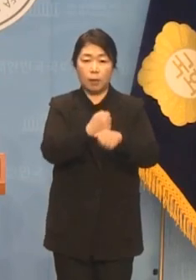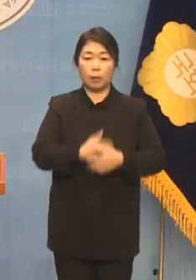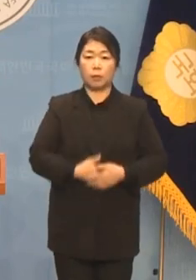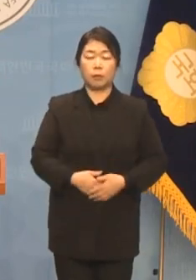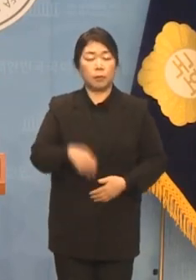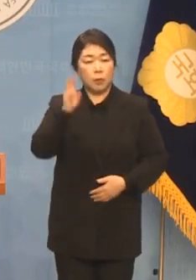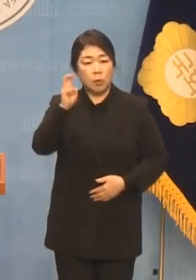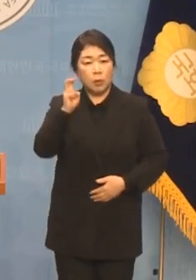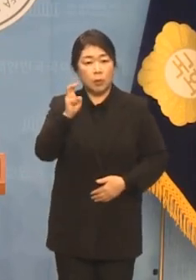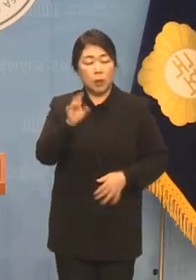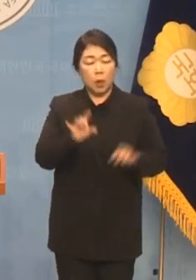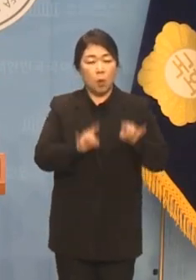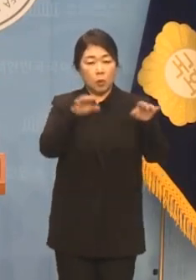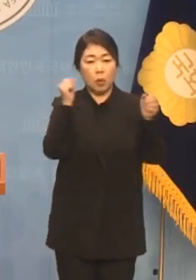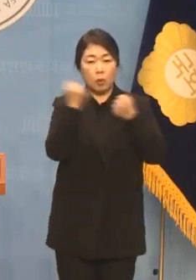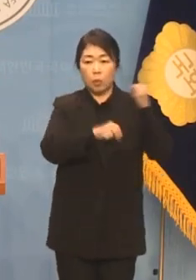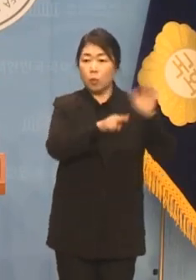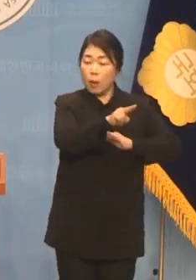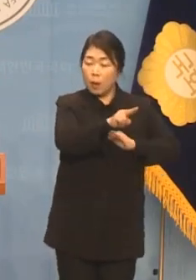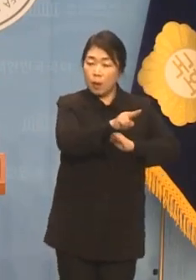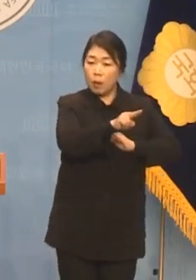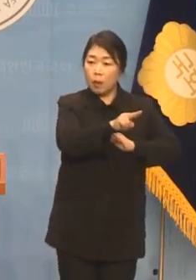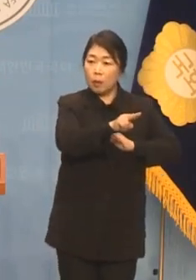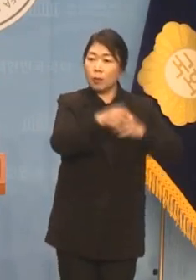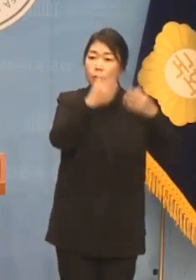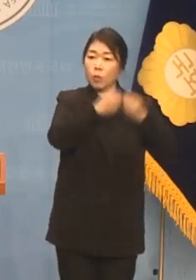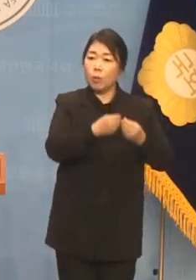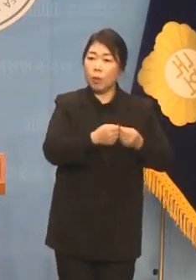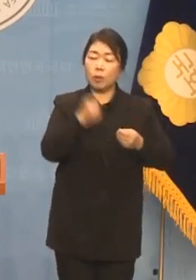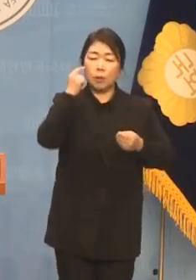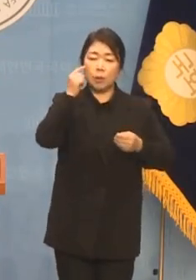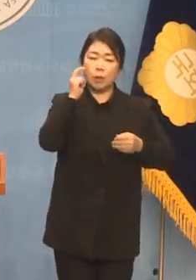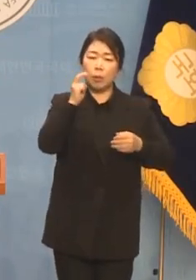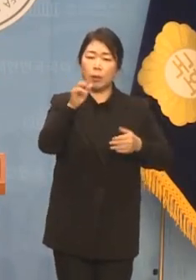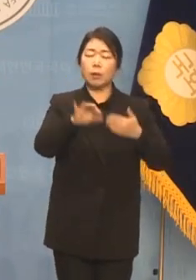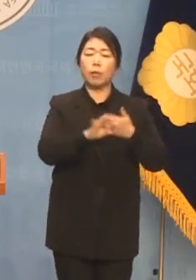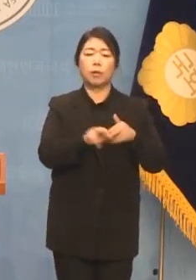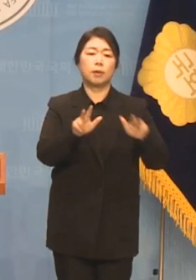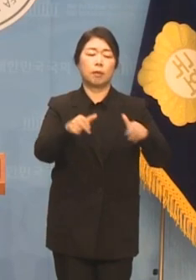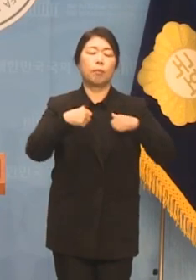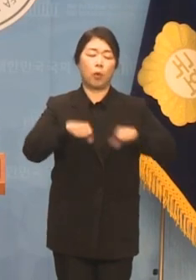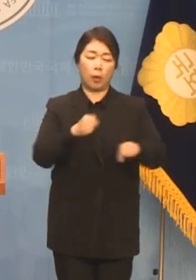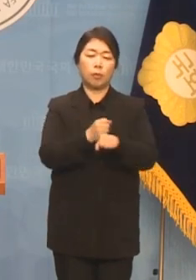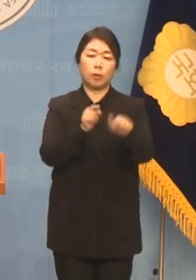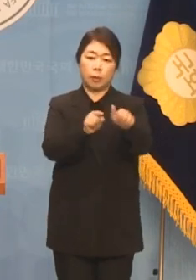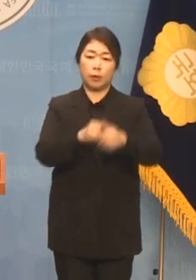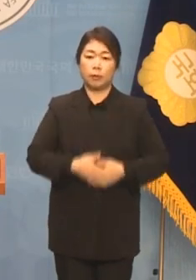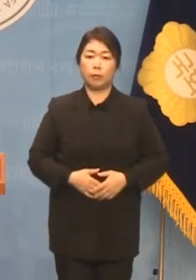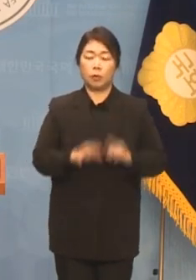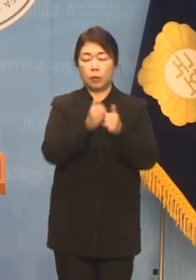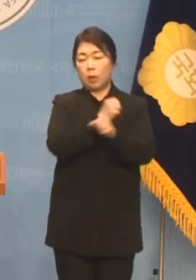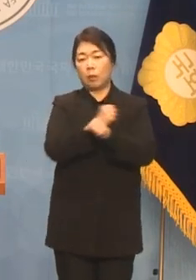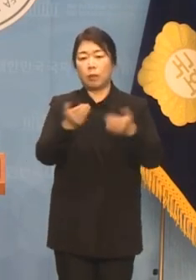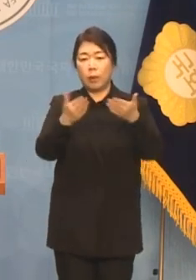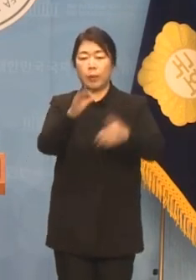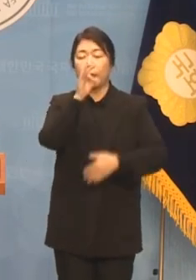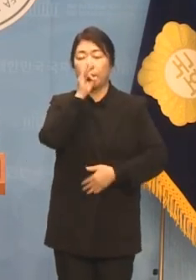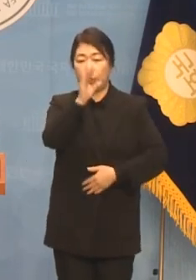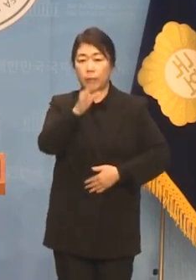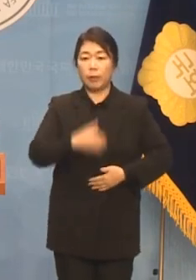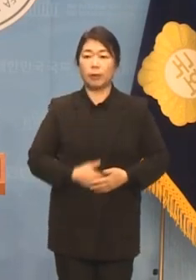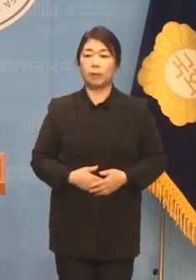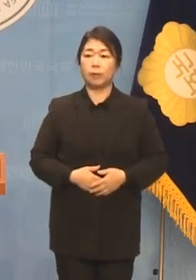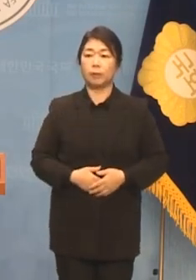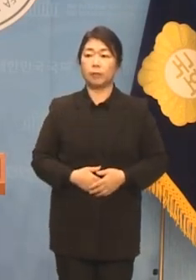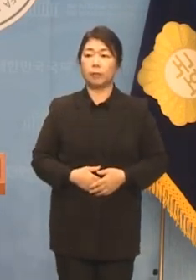혹 호주로 다시 도망칠 명분을 쌓으려는 것이라면 당장 포기하십시오 국민이 용서치 않을